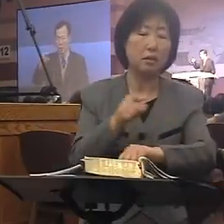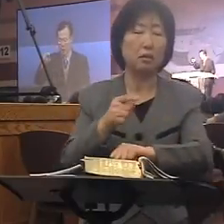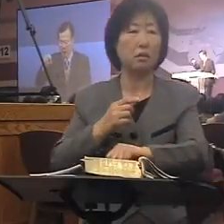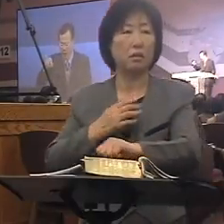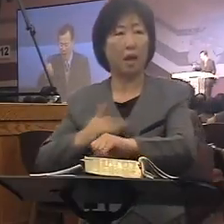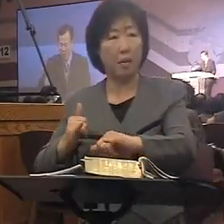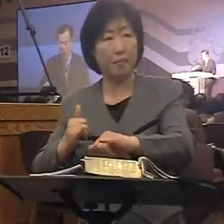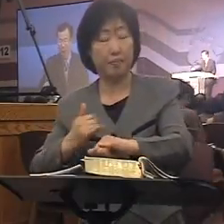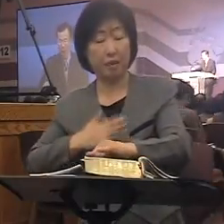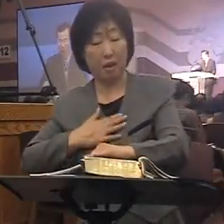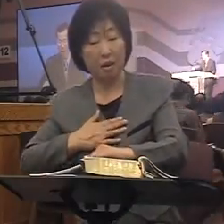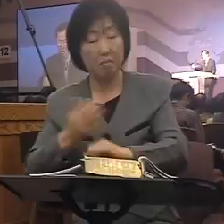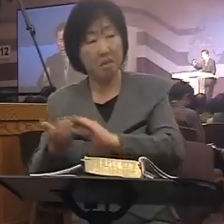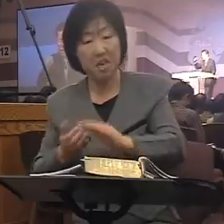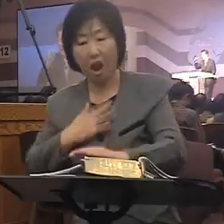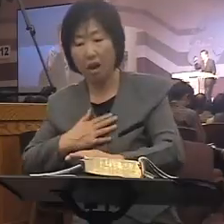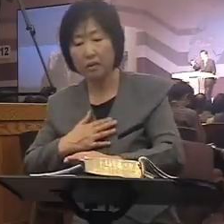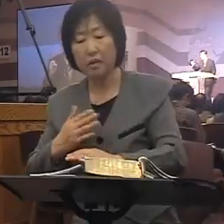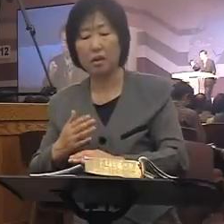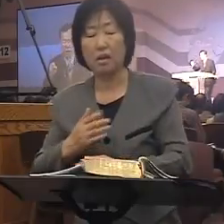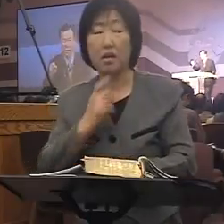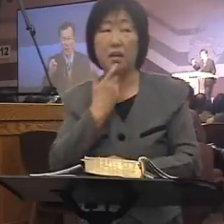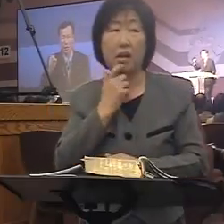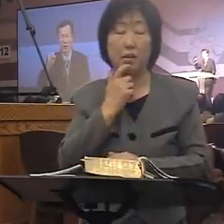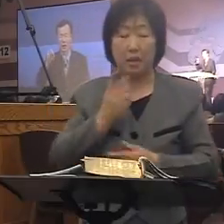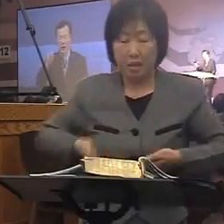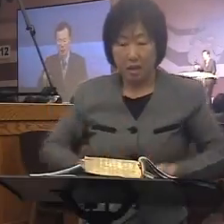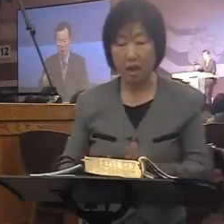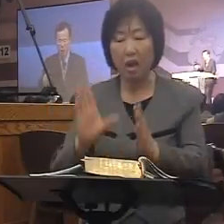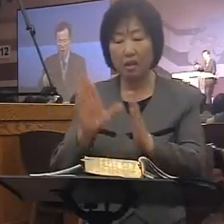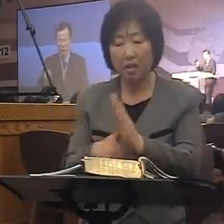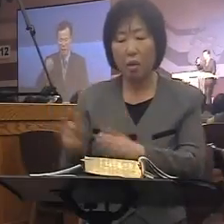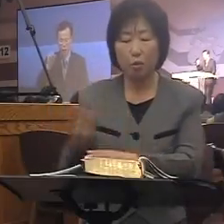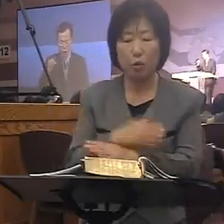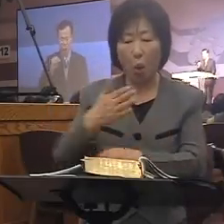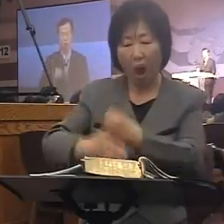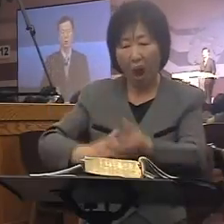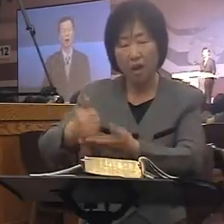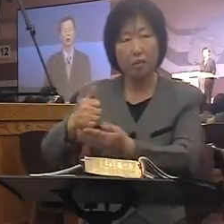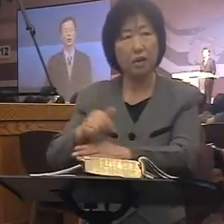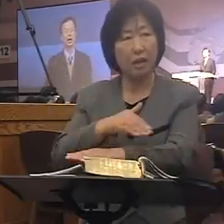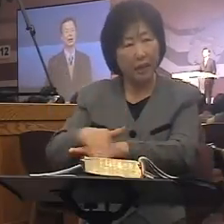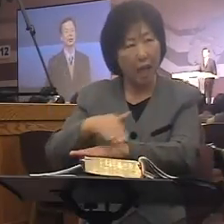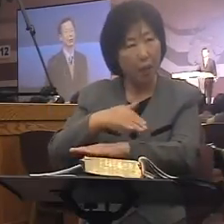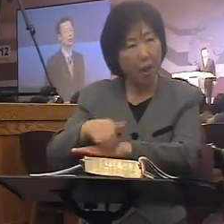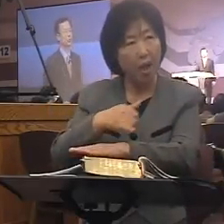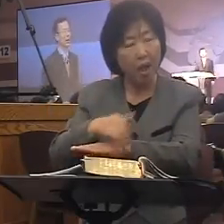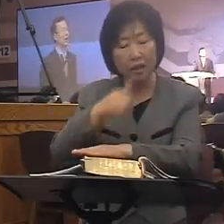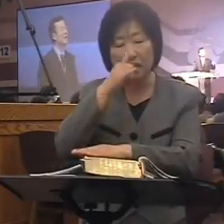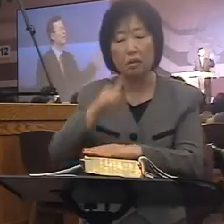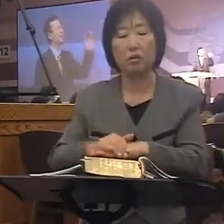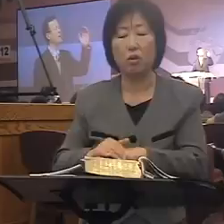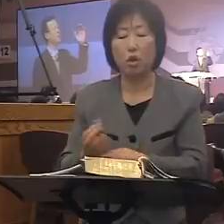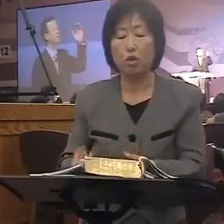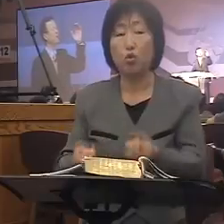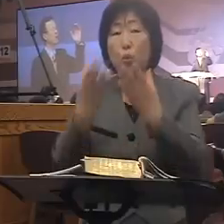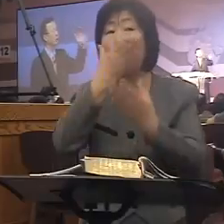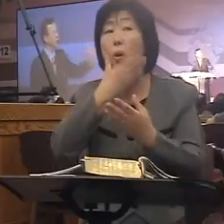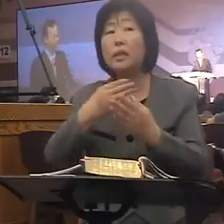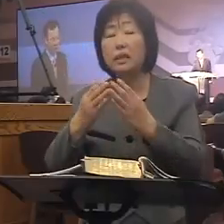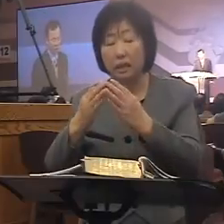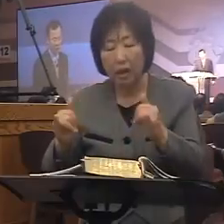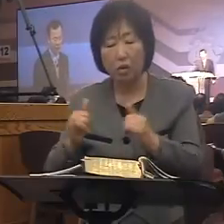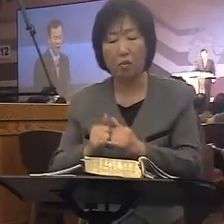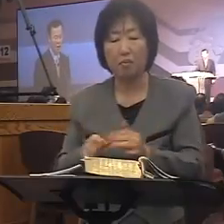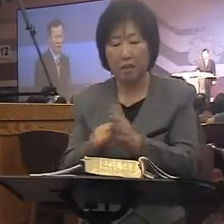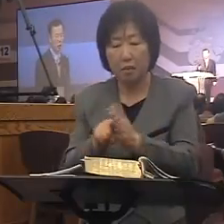그래서 야곱은 태어나면서부터 하나님의 특별한 그 계획과 축복 가운데 자란 자였지만, 믿음이 분명히